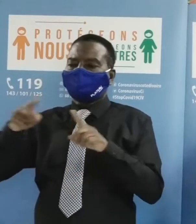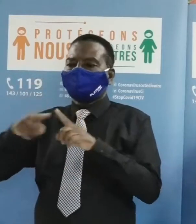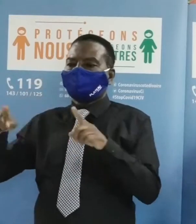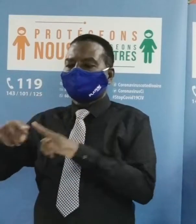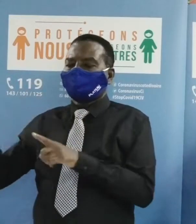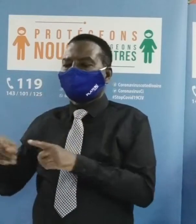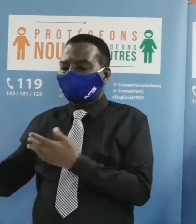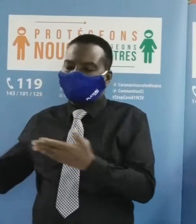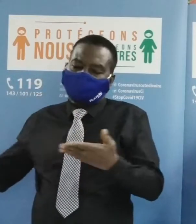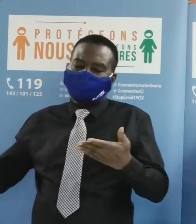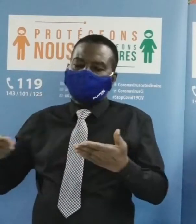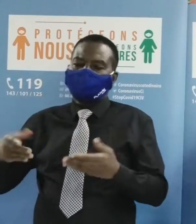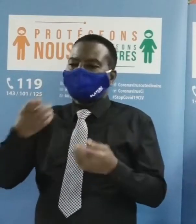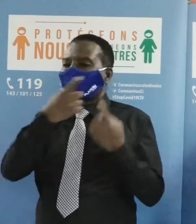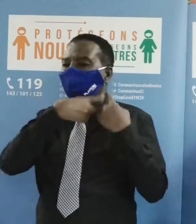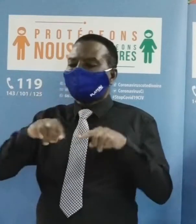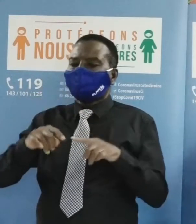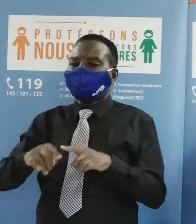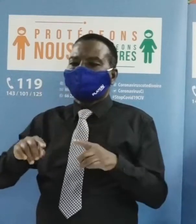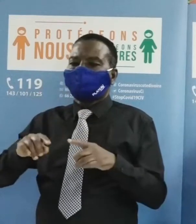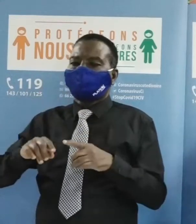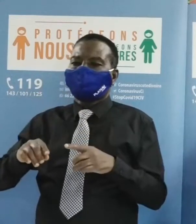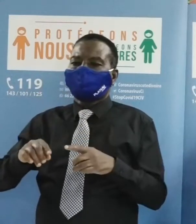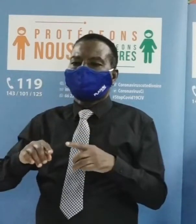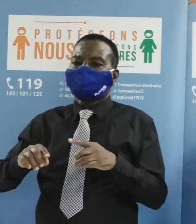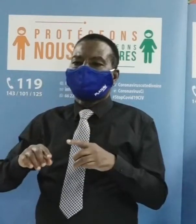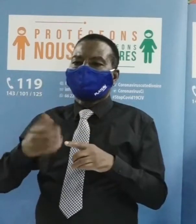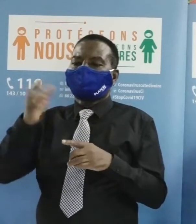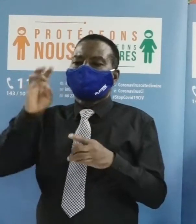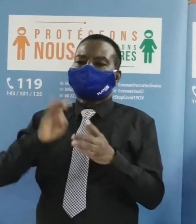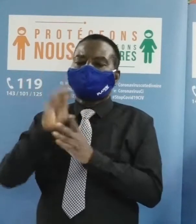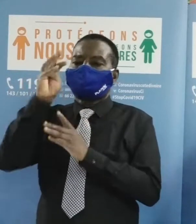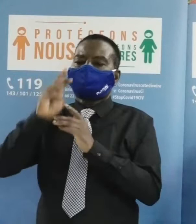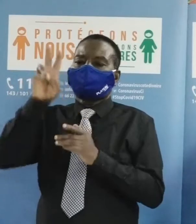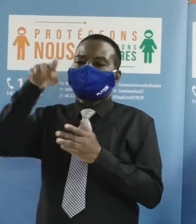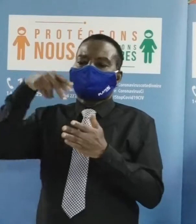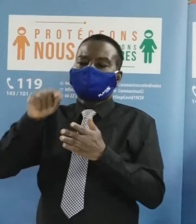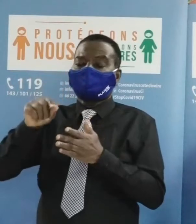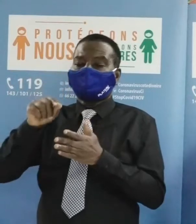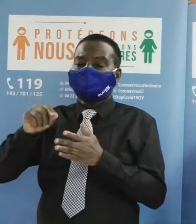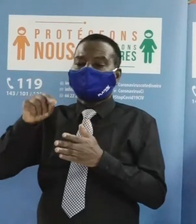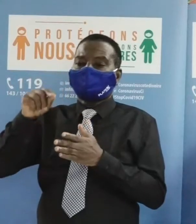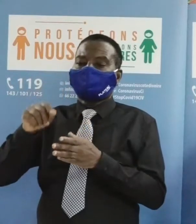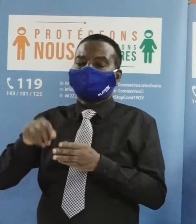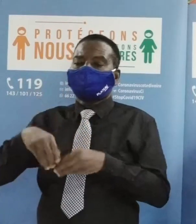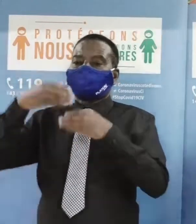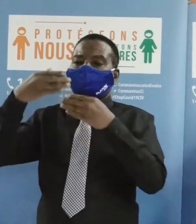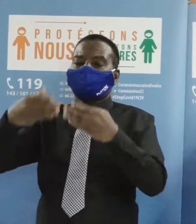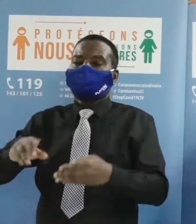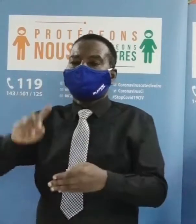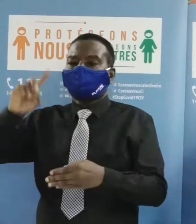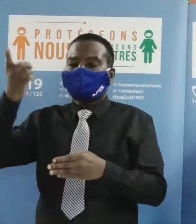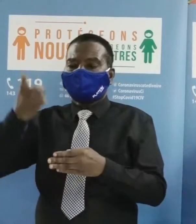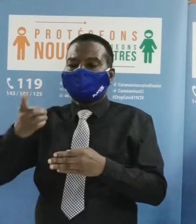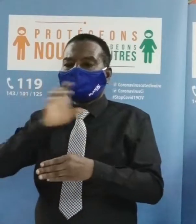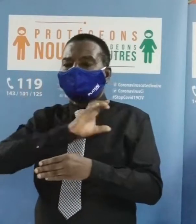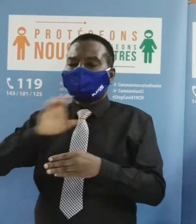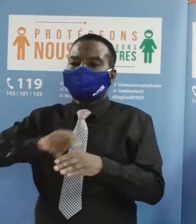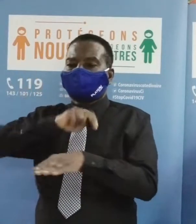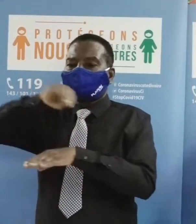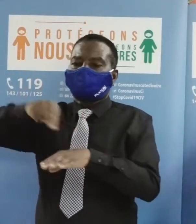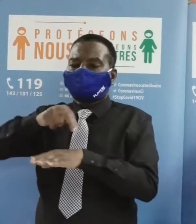fortunes depuis sa mise en oeuvre le 16 mars 2020 suite au premier conseil national